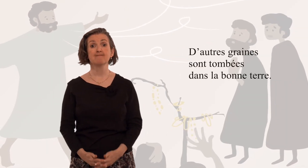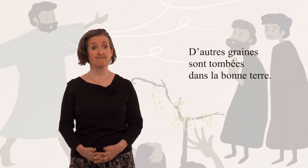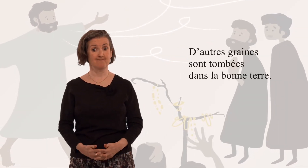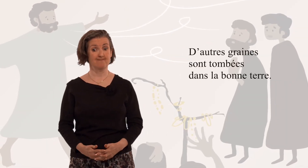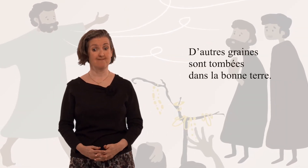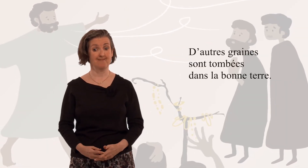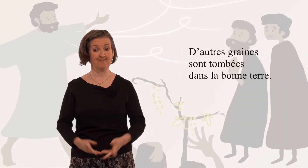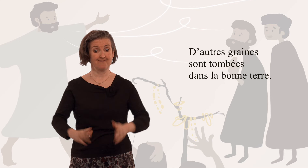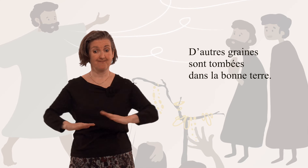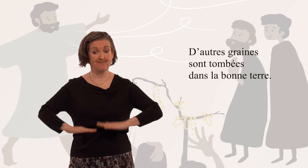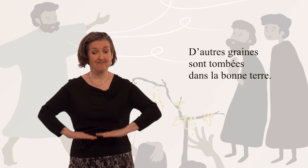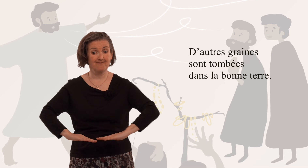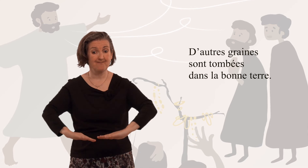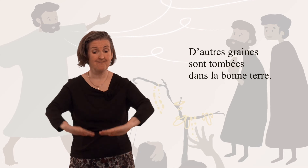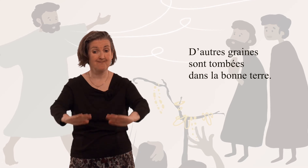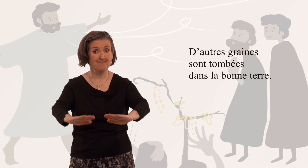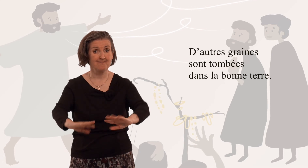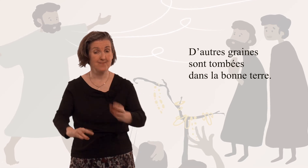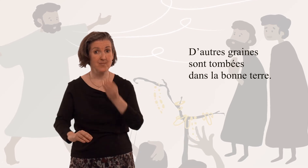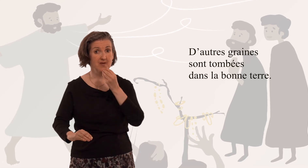D'autres graines sont tombées dans la bonne terre.